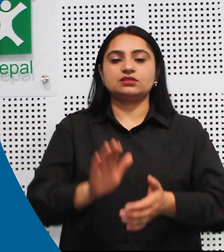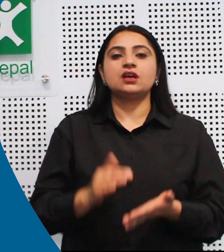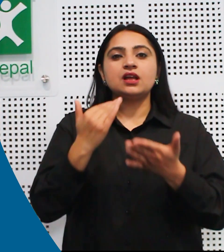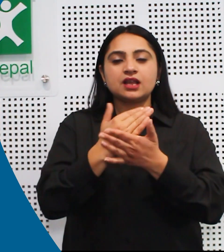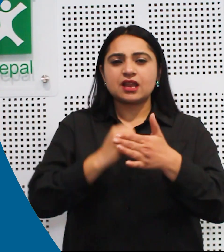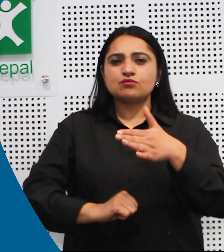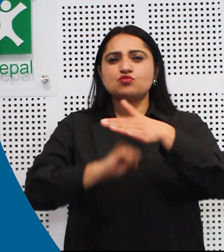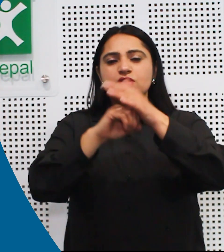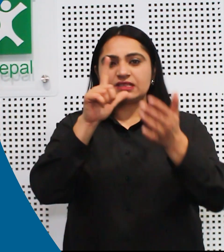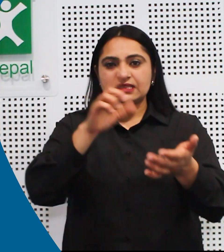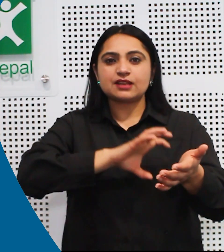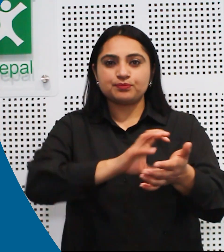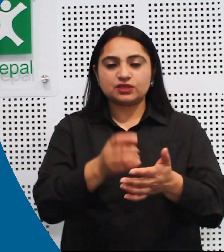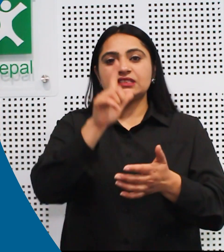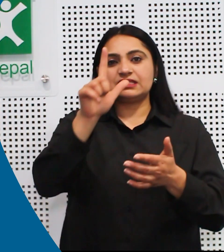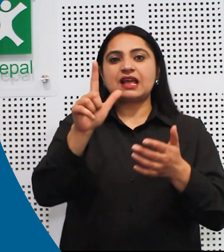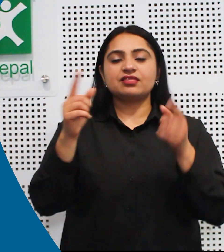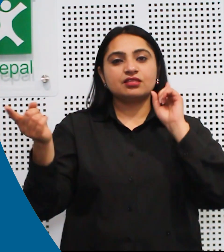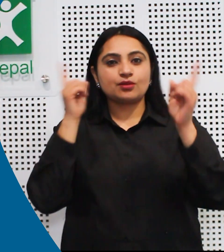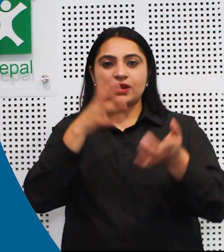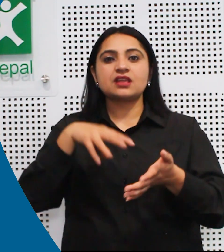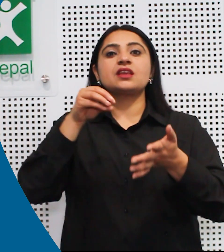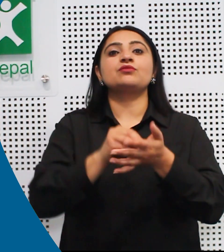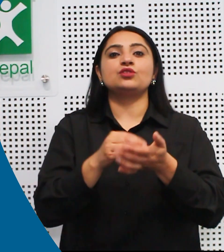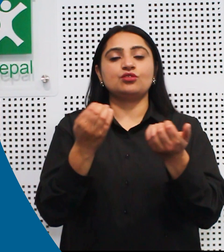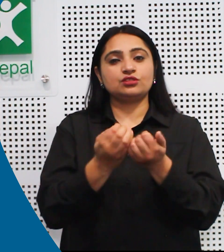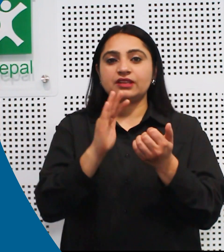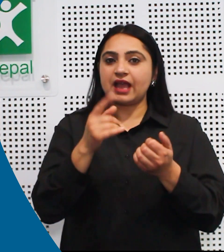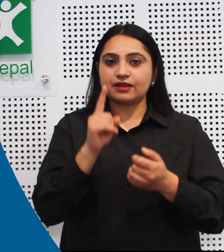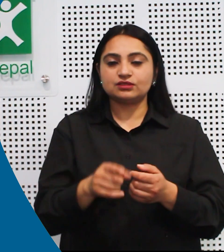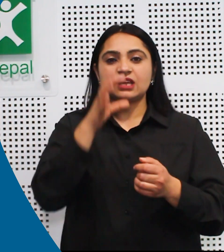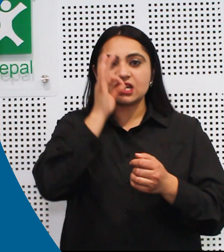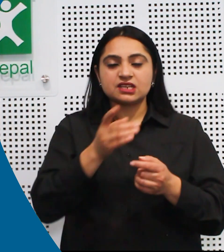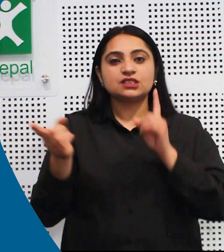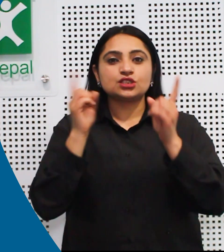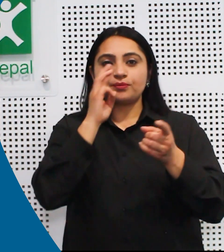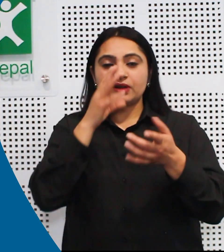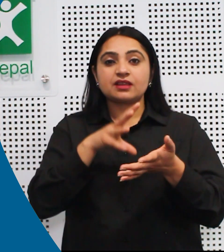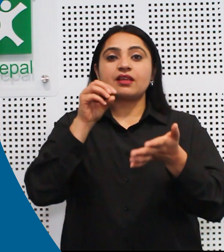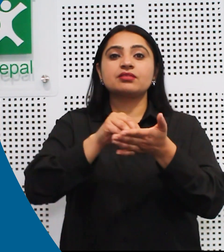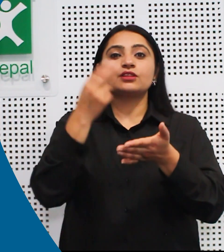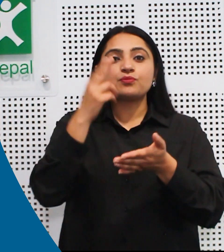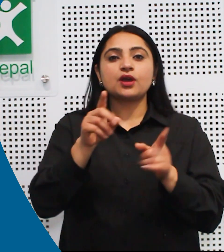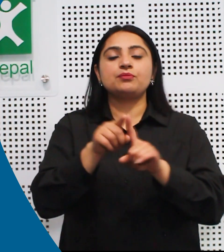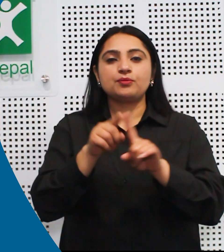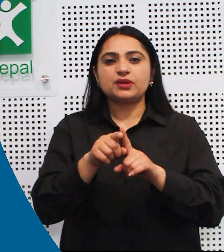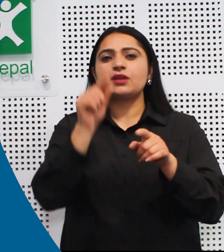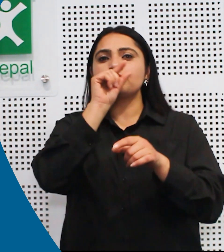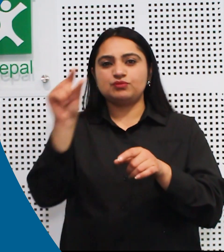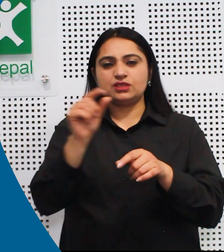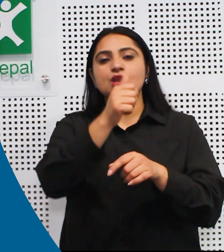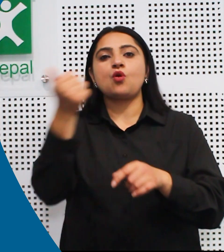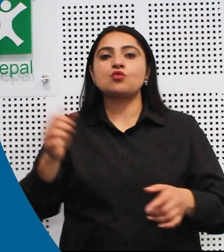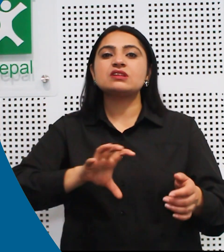कार्यक्रम मुख्यतः 7 प्रदेशका 7 नगरपालिका केन्द्रित हुँदै आएको छ। निश्चित नगरपालिकामा केन्द्रित भए पनि विषय भने